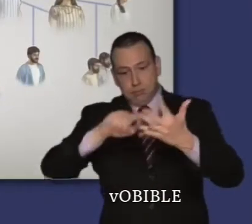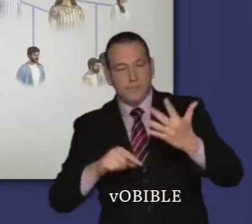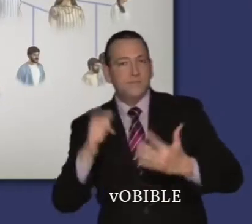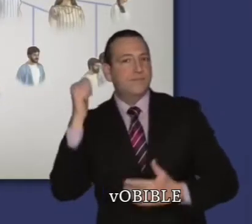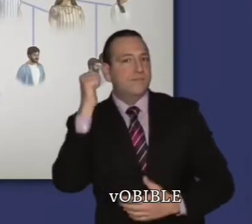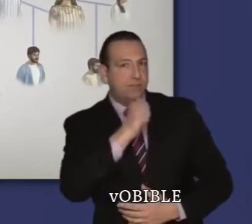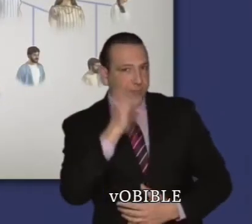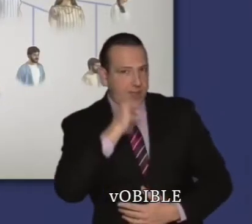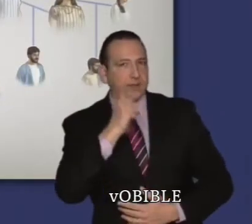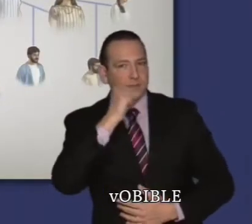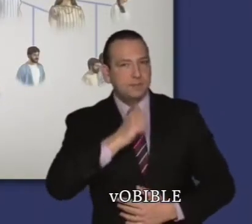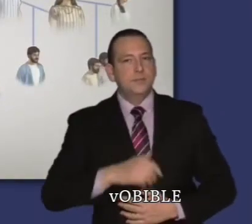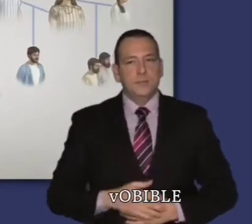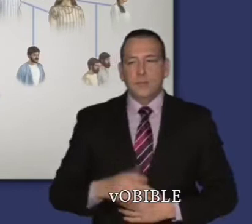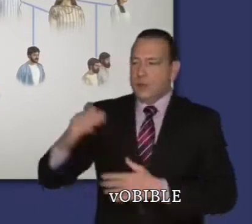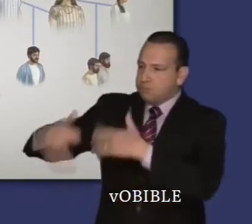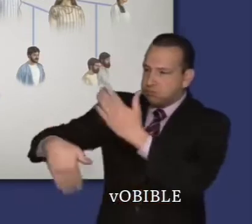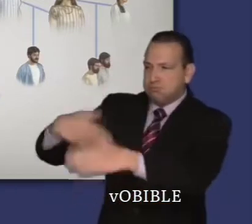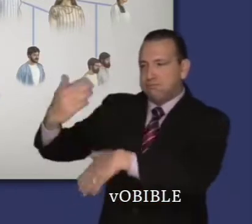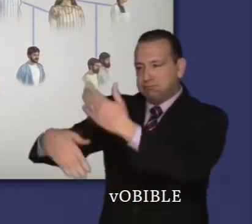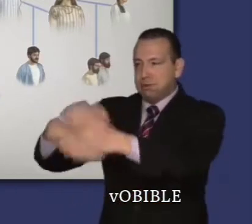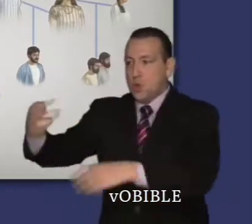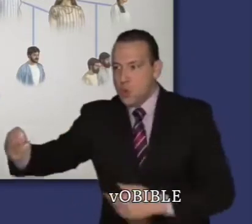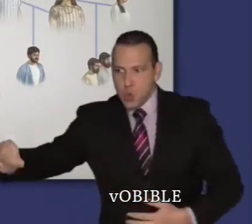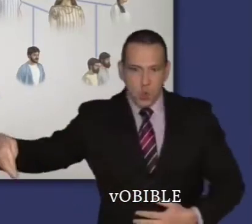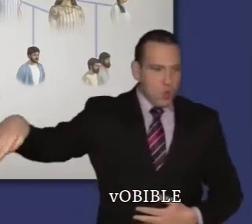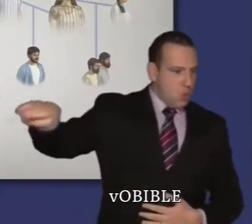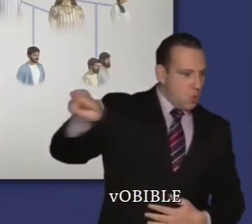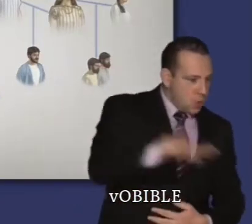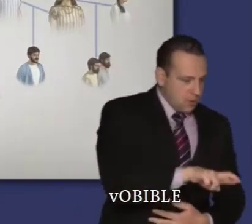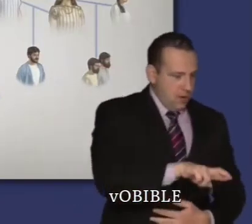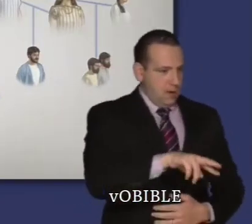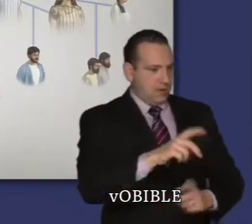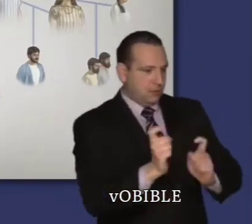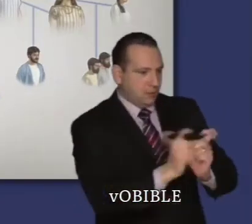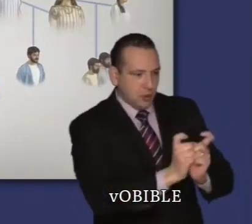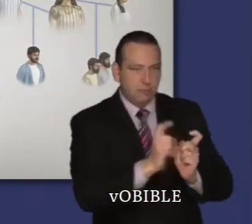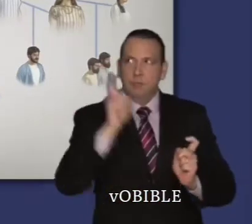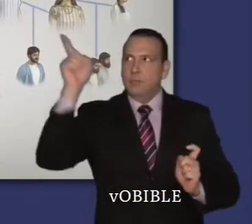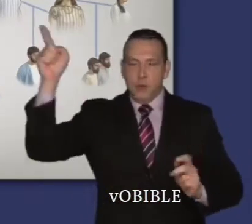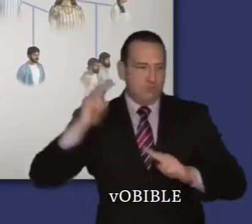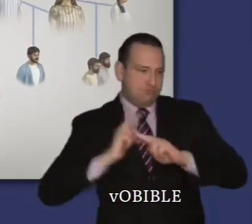et leurs 2 servantes donnent à Jacob de nombreux enfants, dont 11 fils.